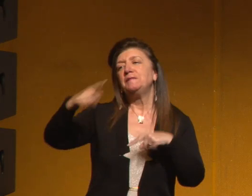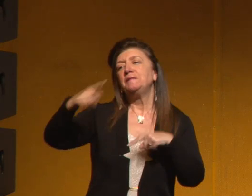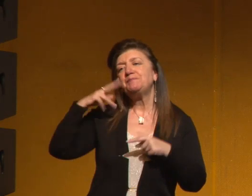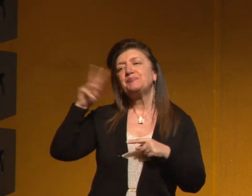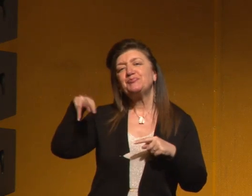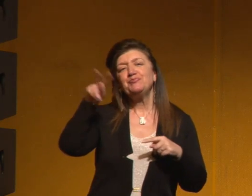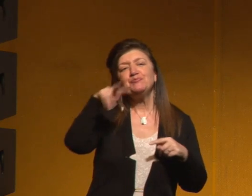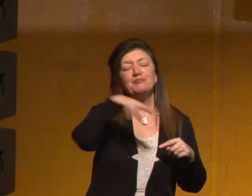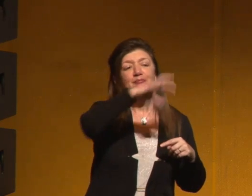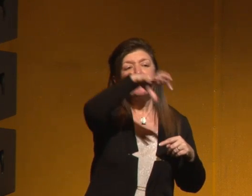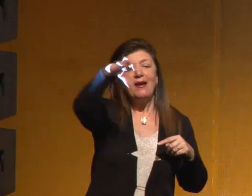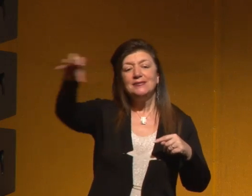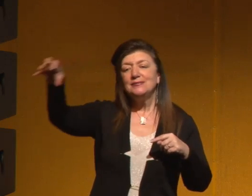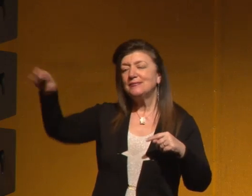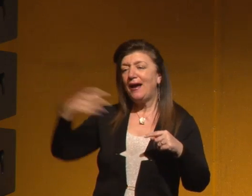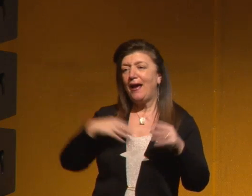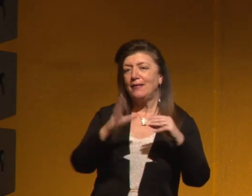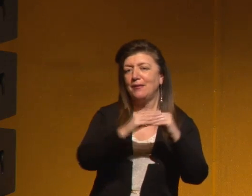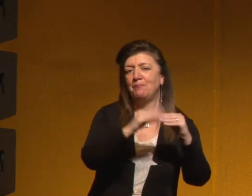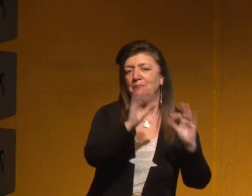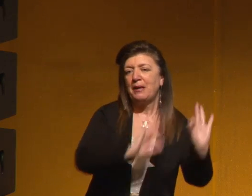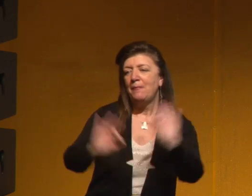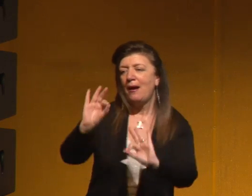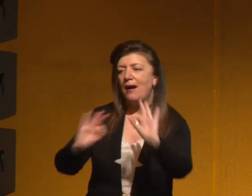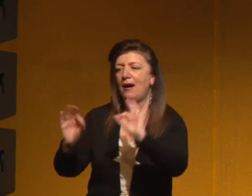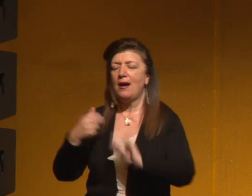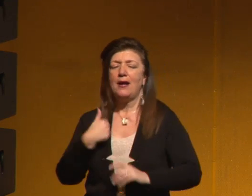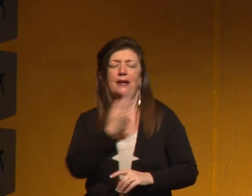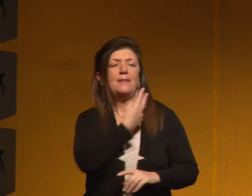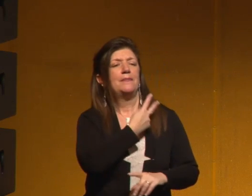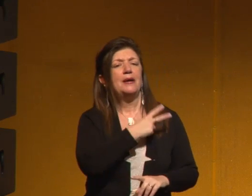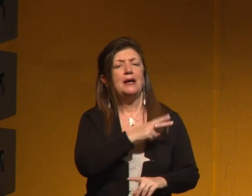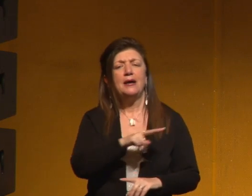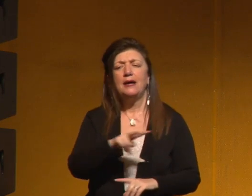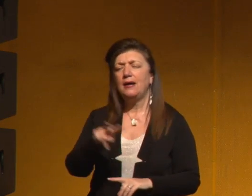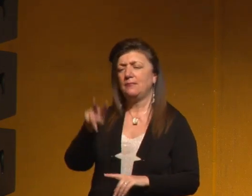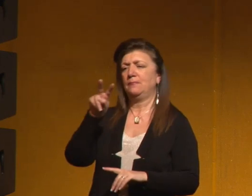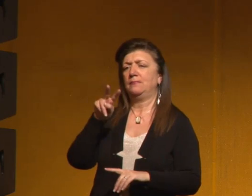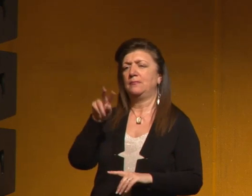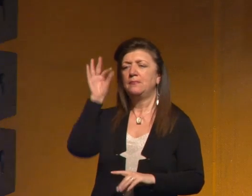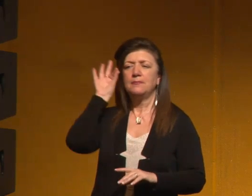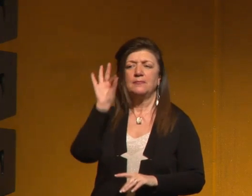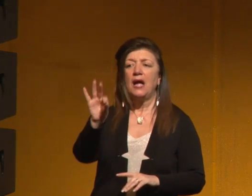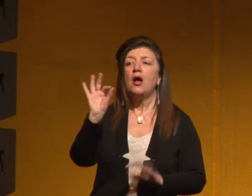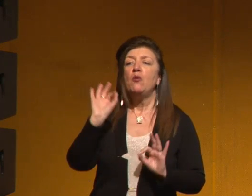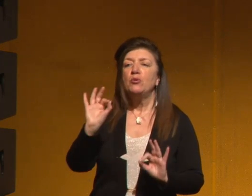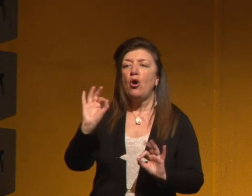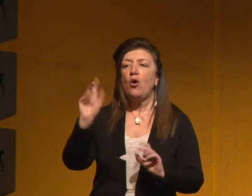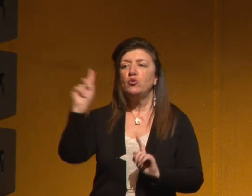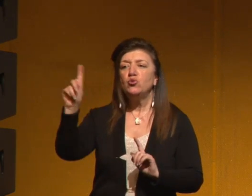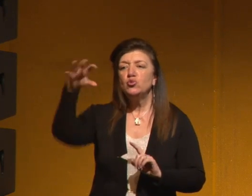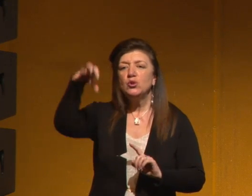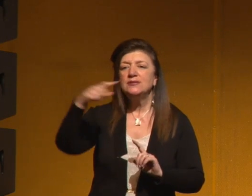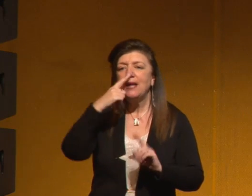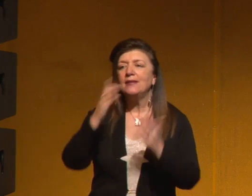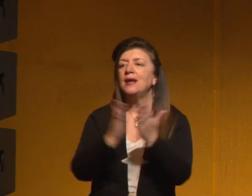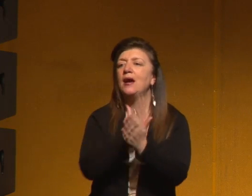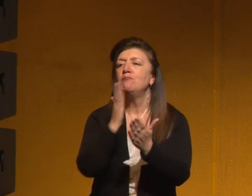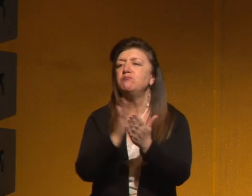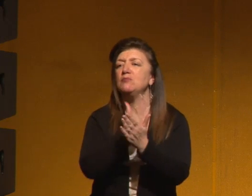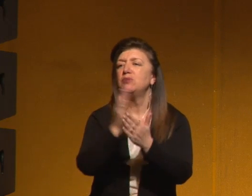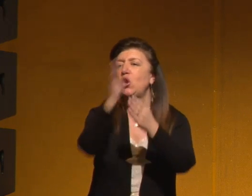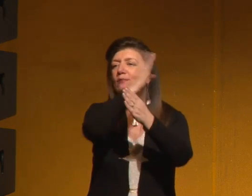stand e mi sono soffermato proprio al salon allo stand delle biblioteche per farmi spiegare questo